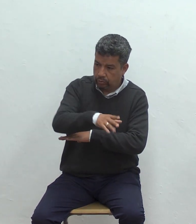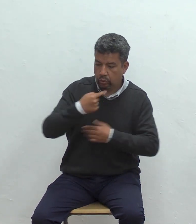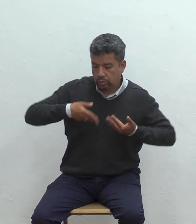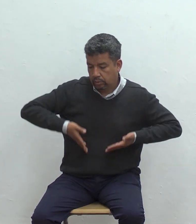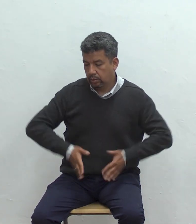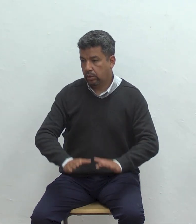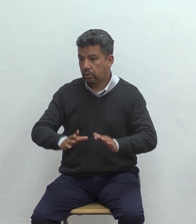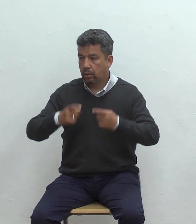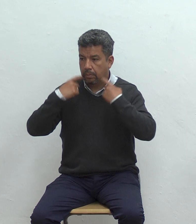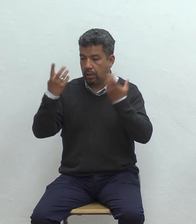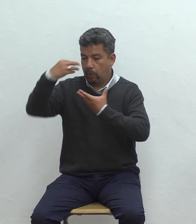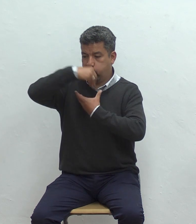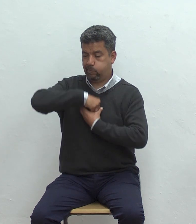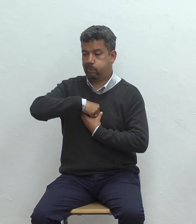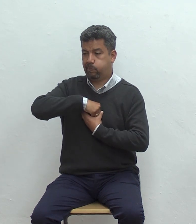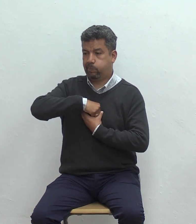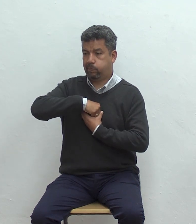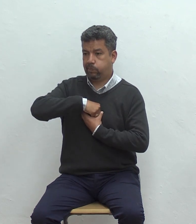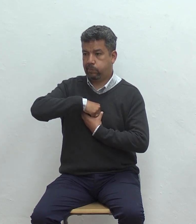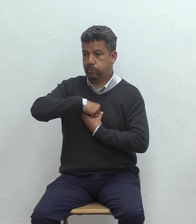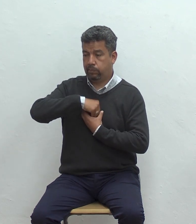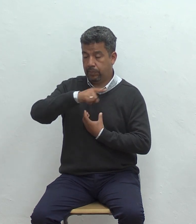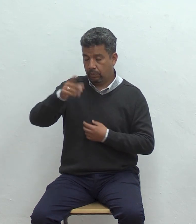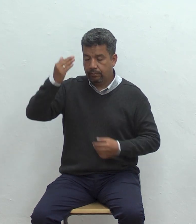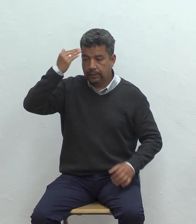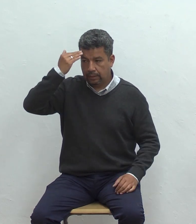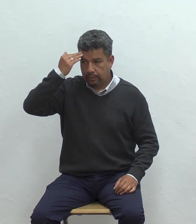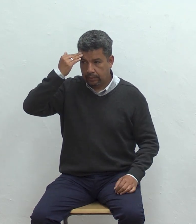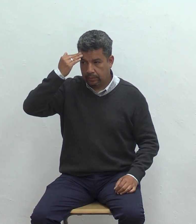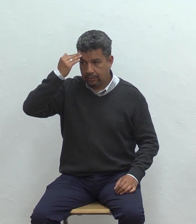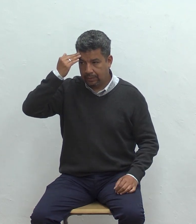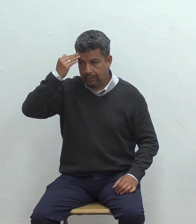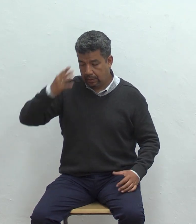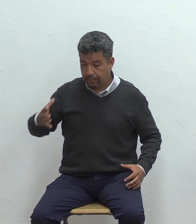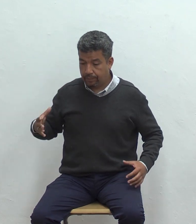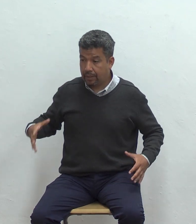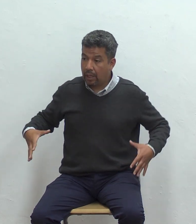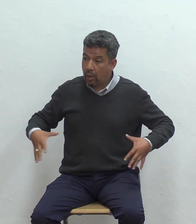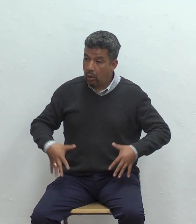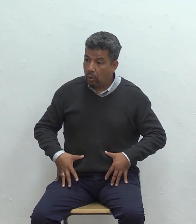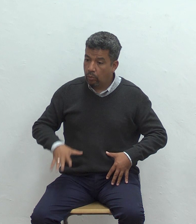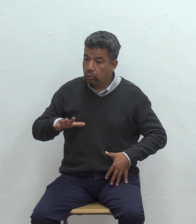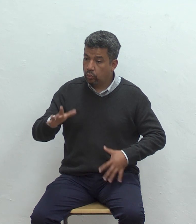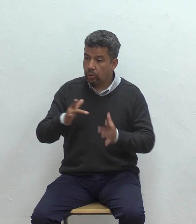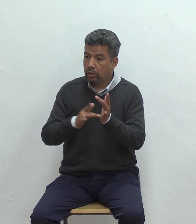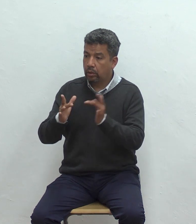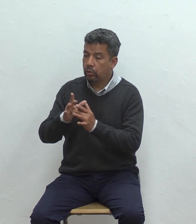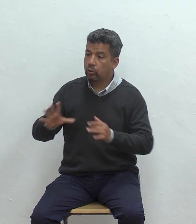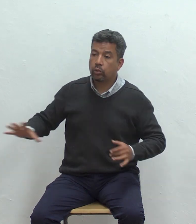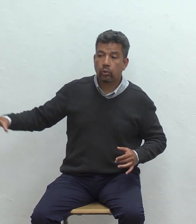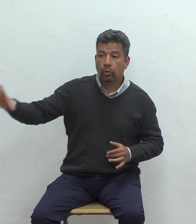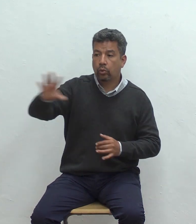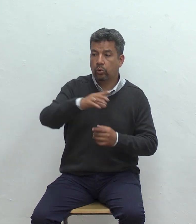nacimos con el pecado. Pero sépalo, en los lomos de Jesús, todos nosotros